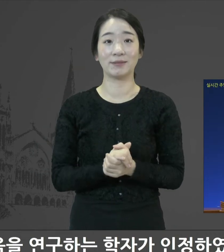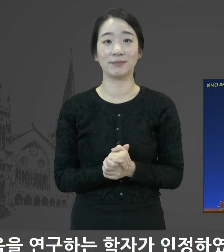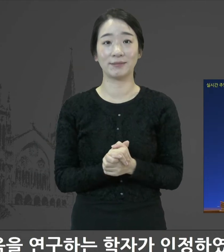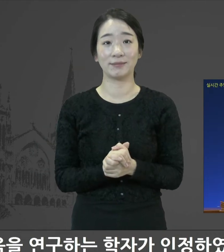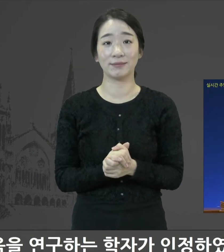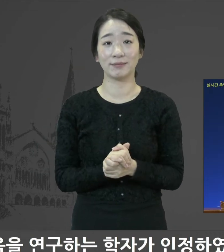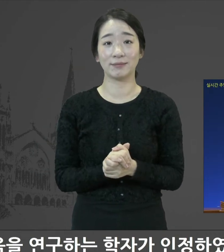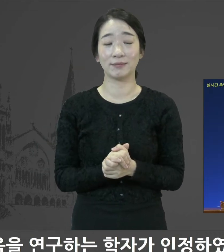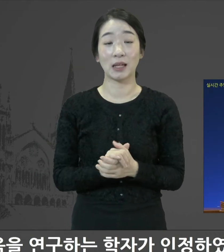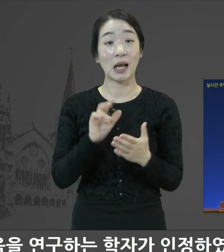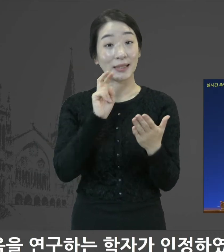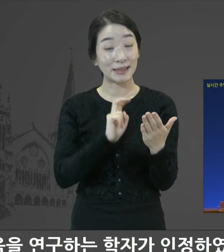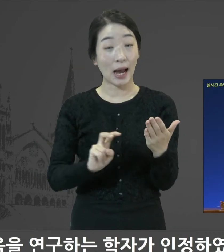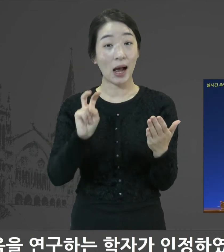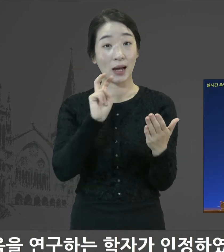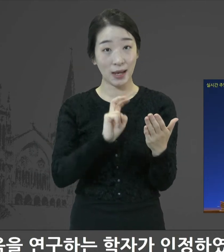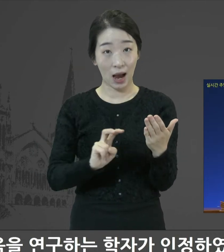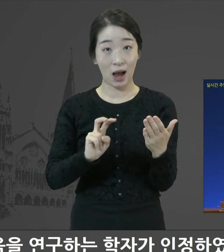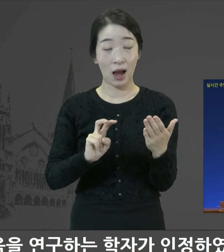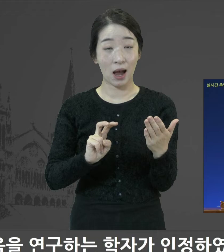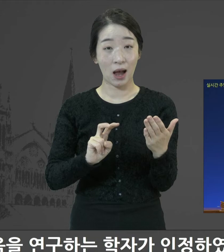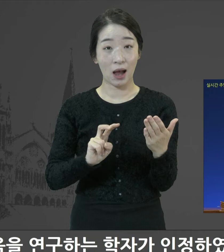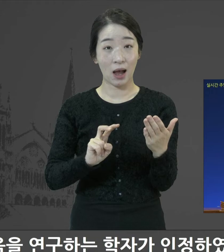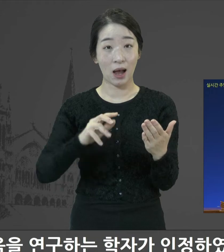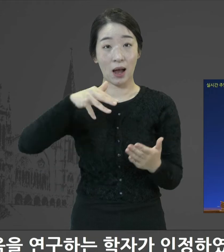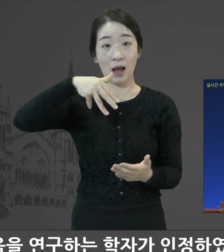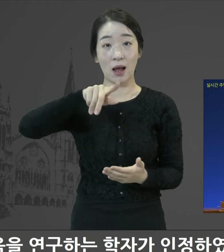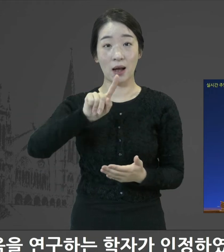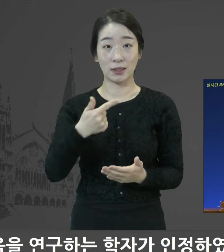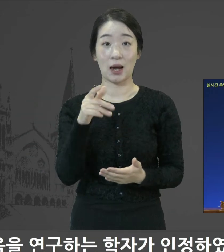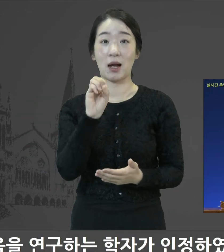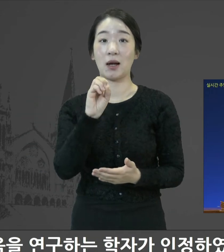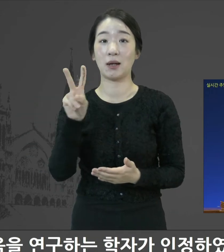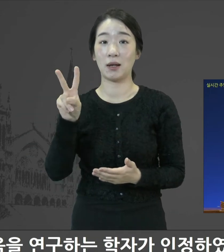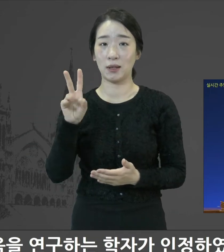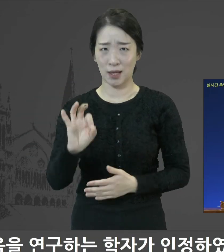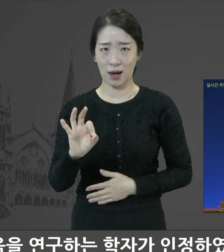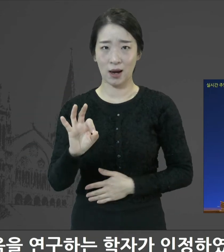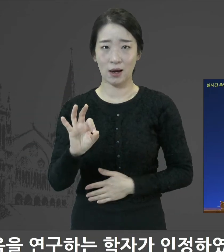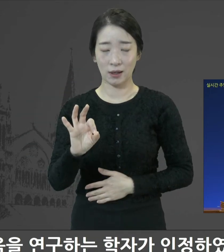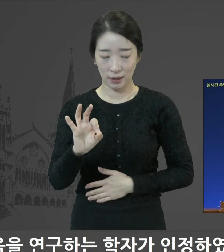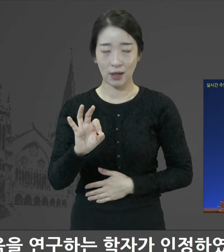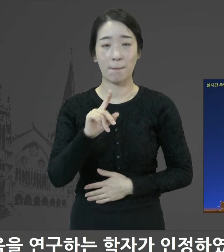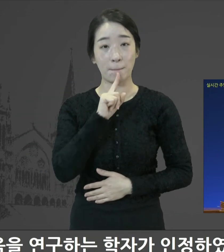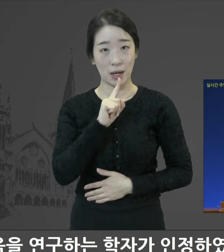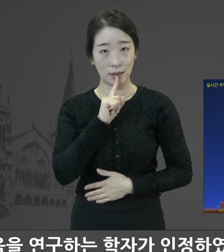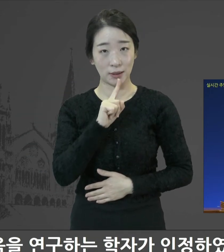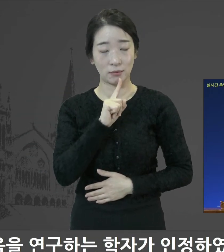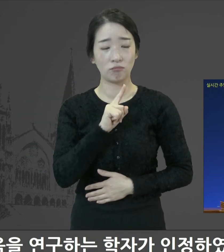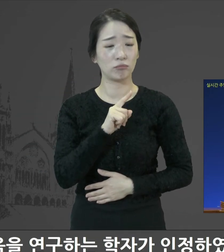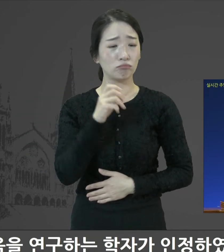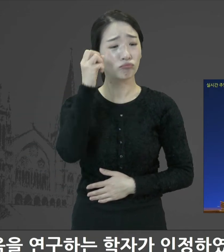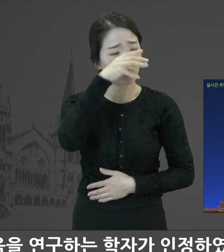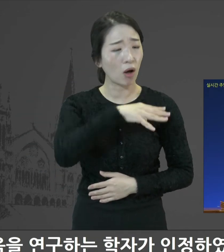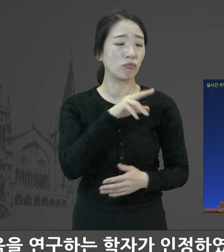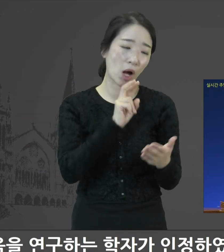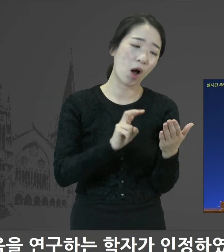이 찬양이라는 본문에 나오는 이 단어는 보통 찬양이